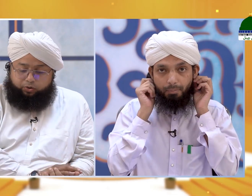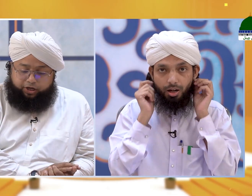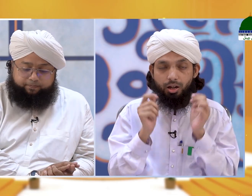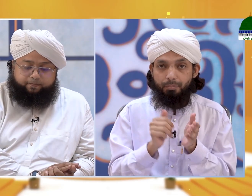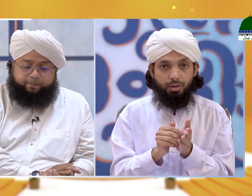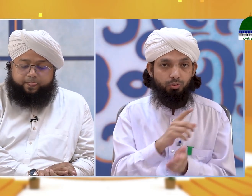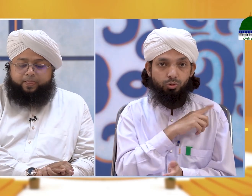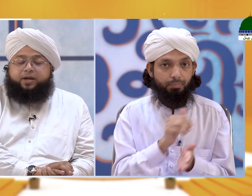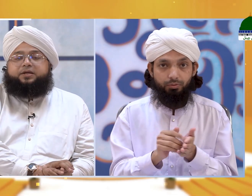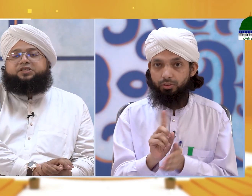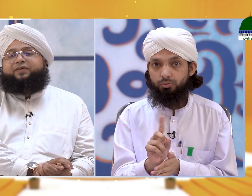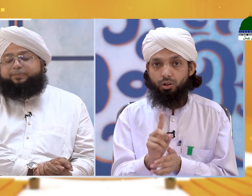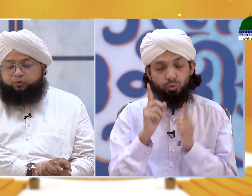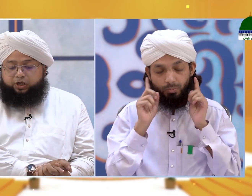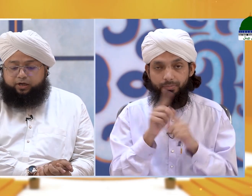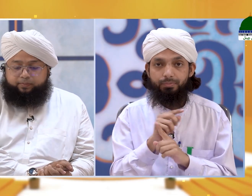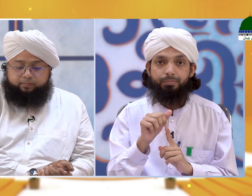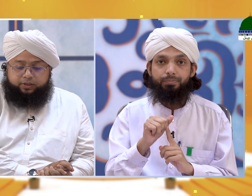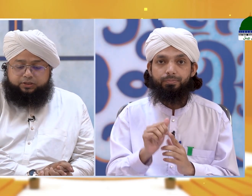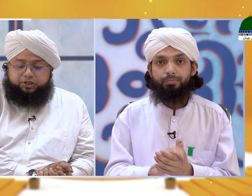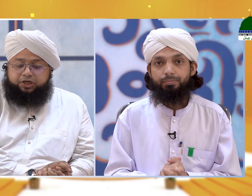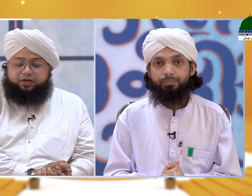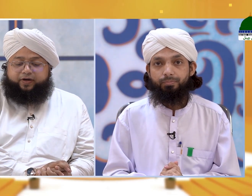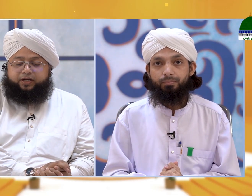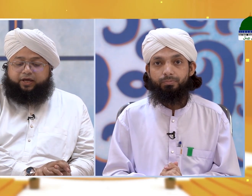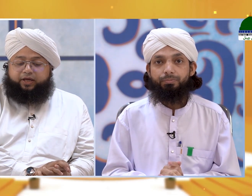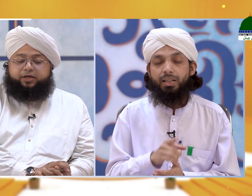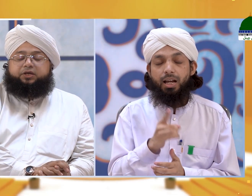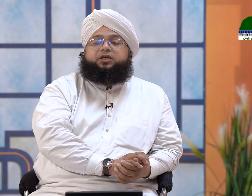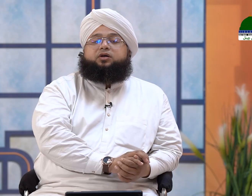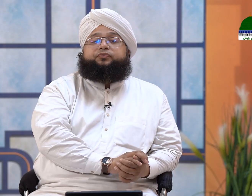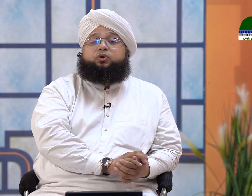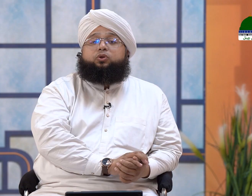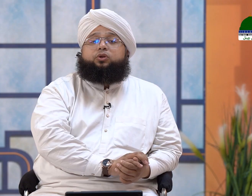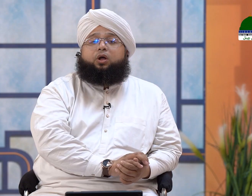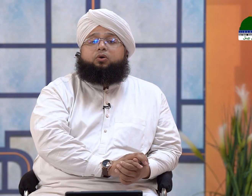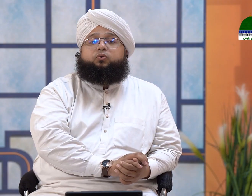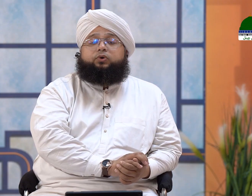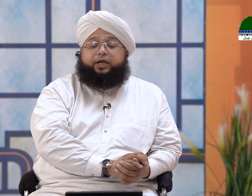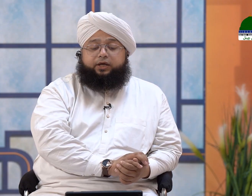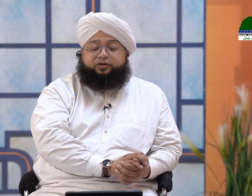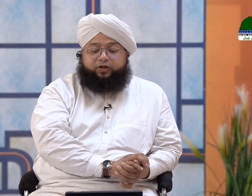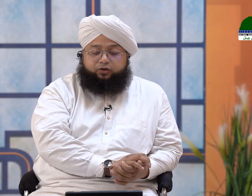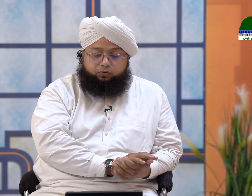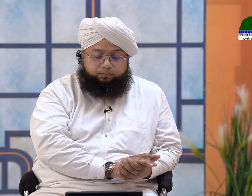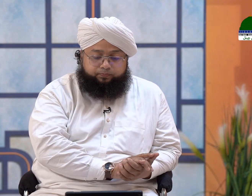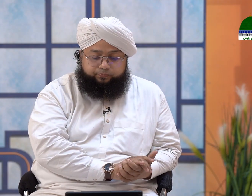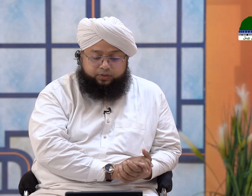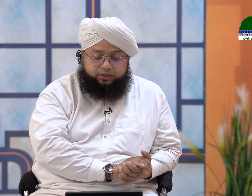ہوگی۔ جواب سن کر چھینکنے والا کہے یغفر اللہ لنا ولکم، یا